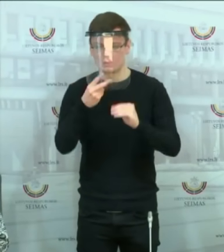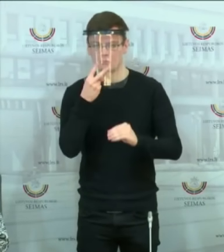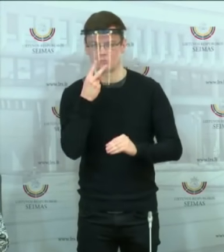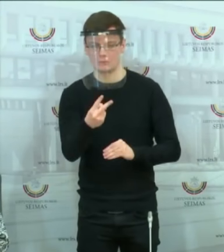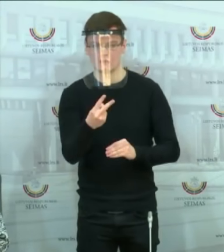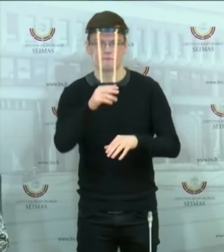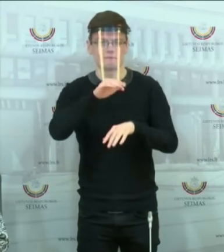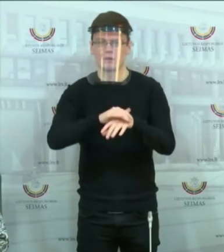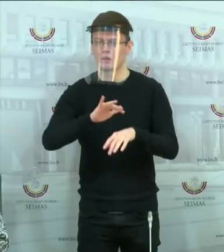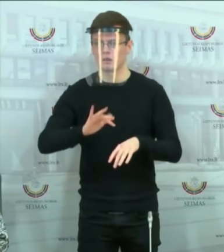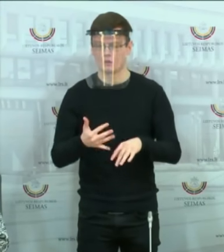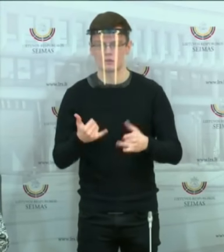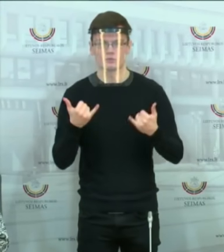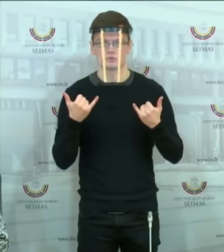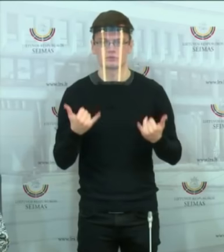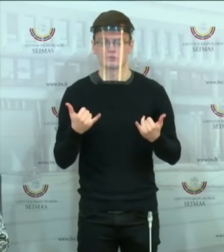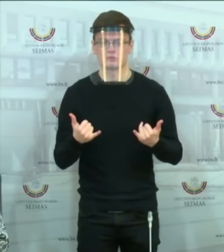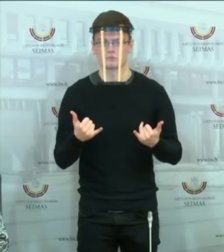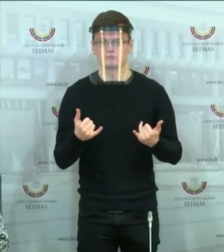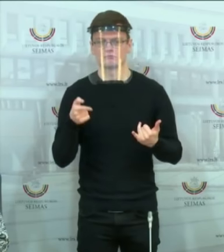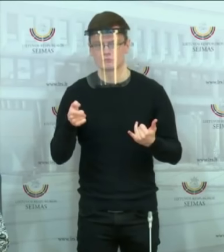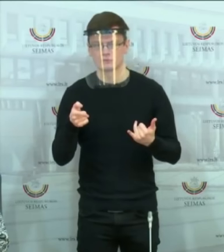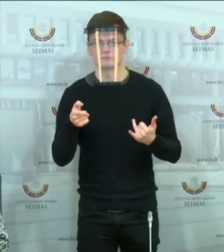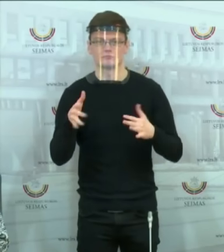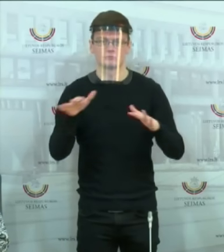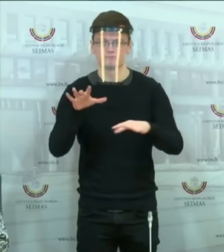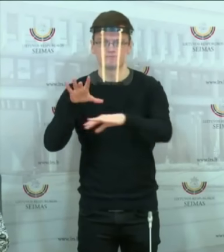tikrai labai, labai nedidelis atvejų skaičius